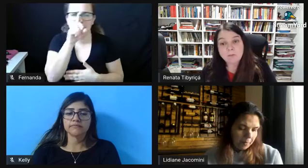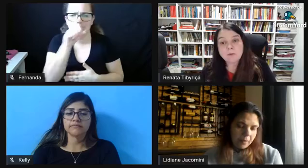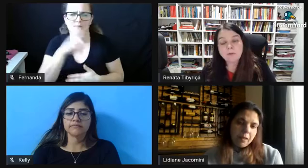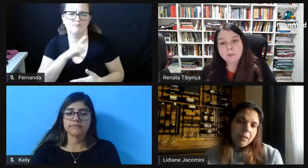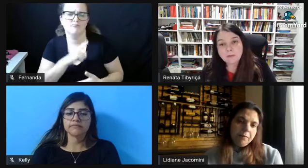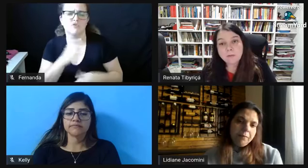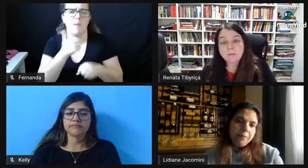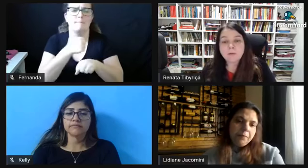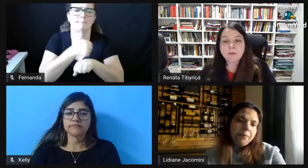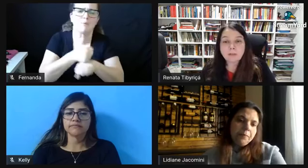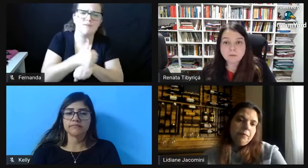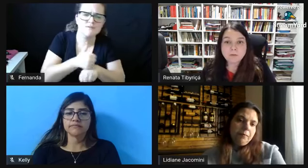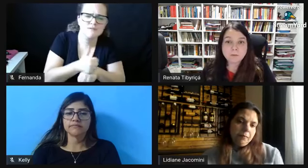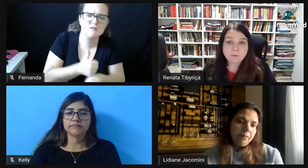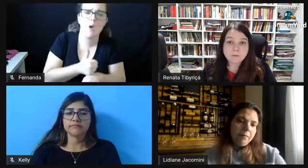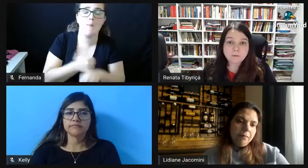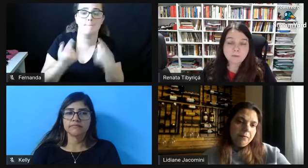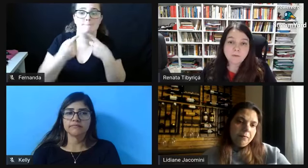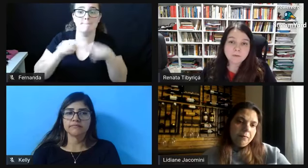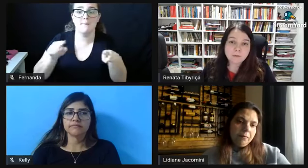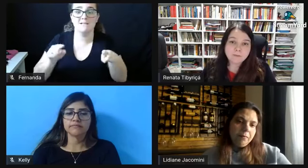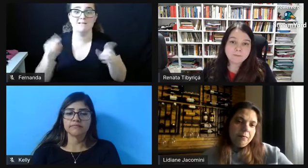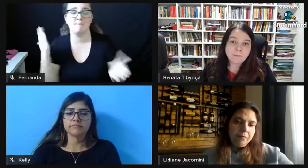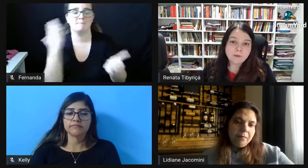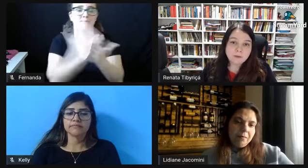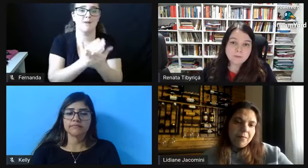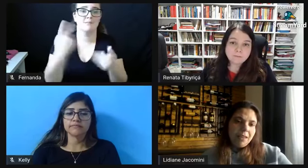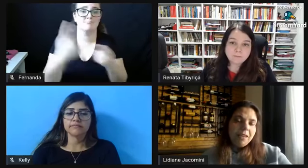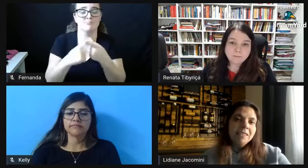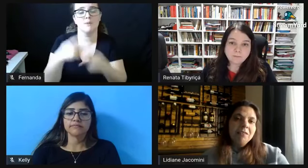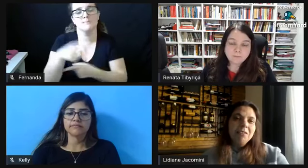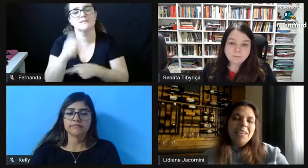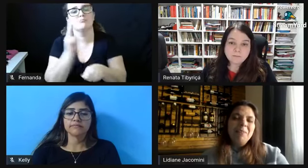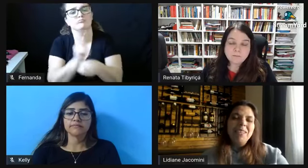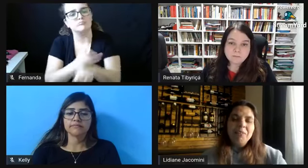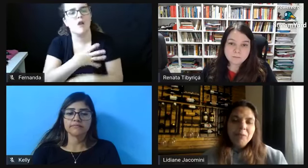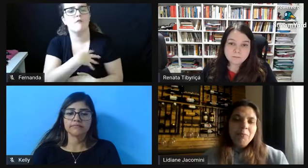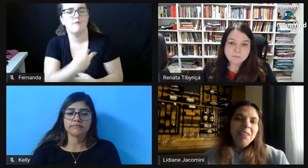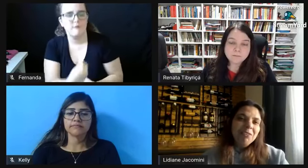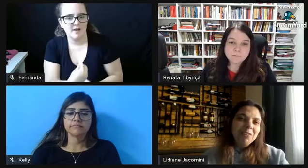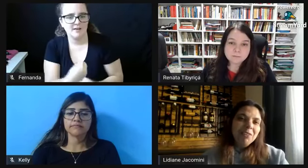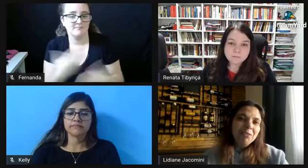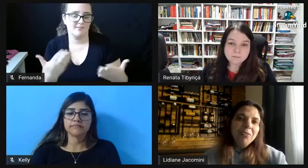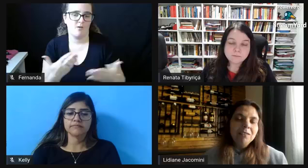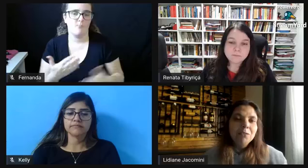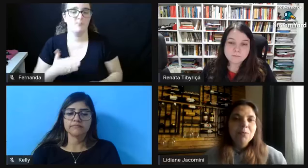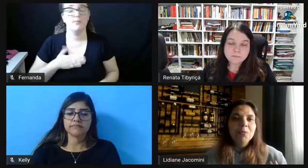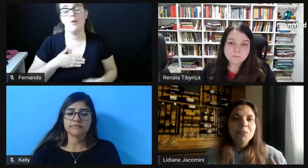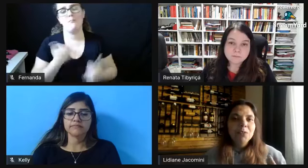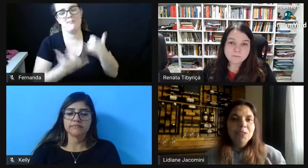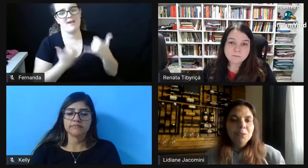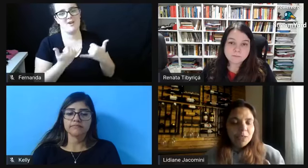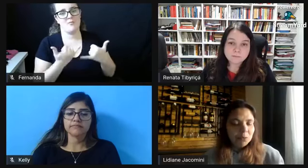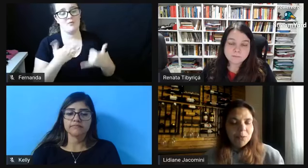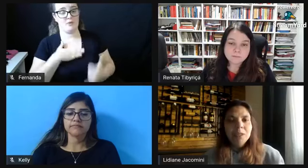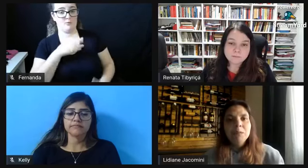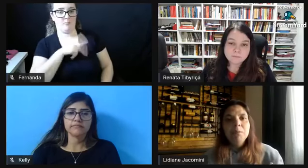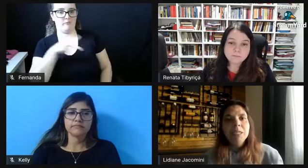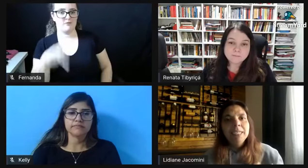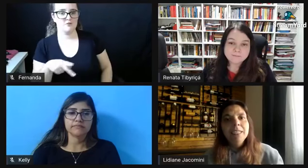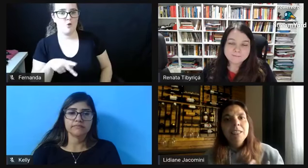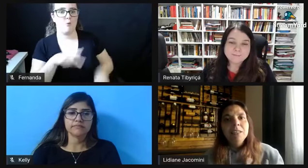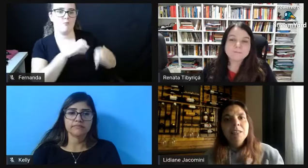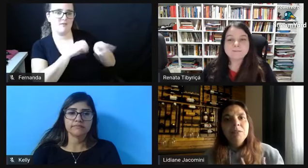elas acabam abandonando para poder cuidar dos seus próprios filhos, né. Quem é mãe, eu brinco que eu falo que eu sou professora,